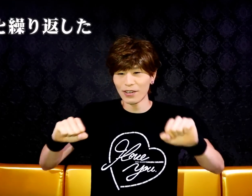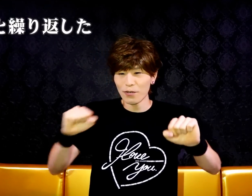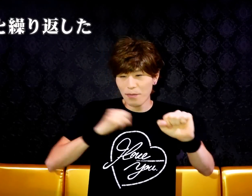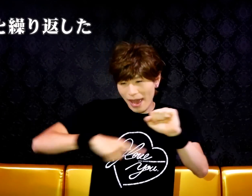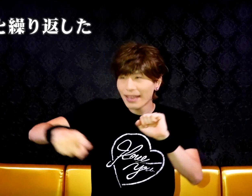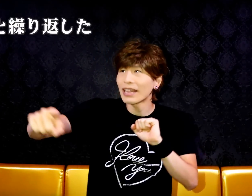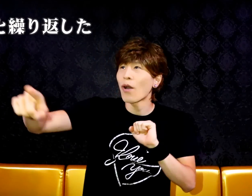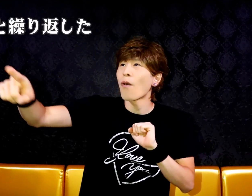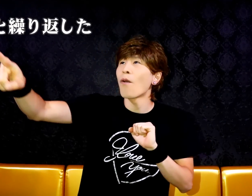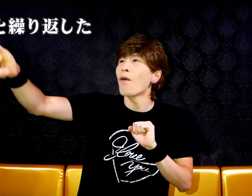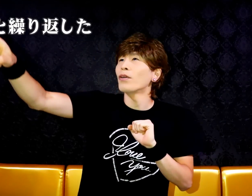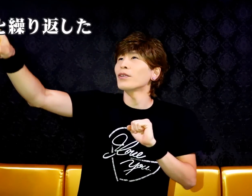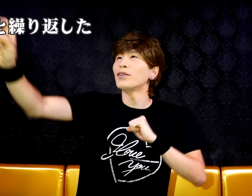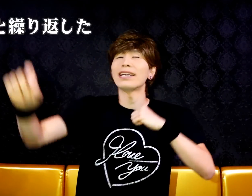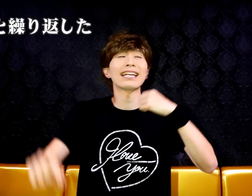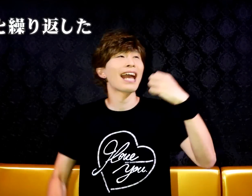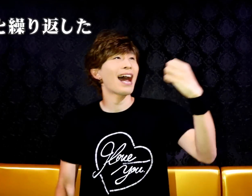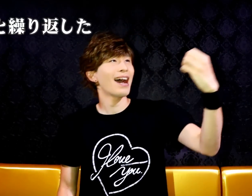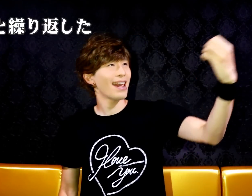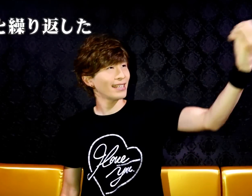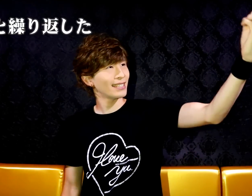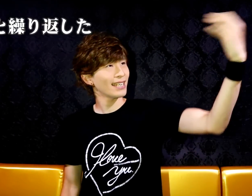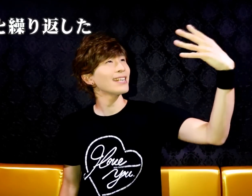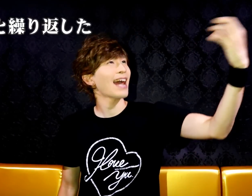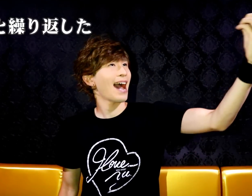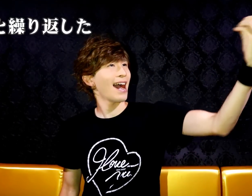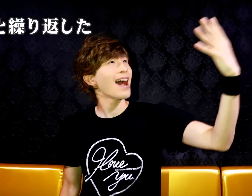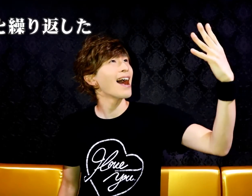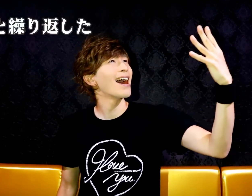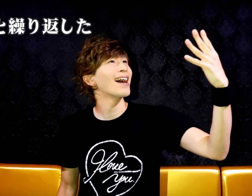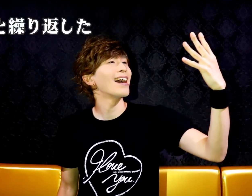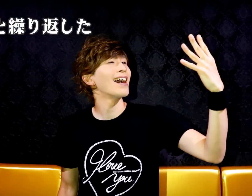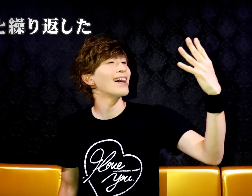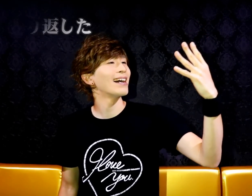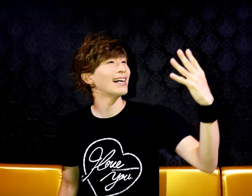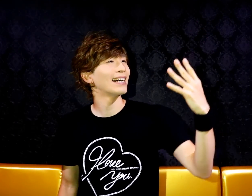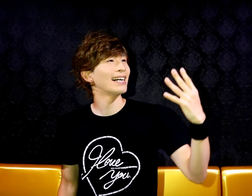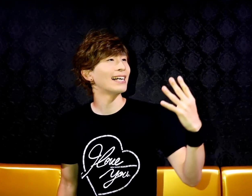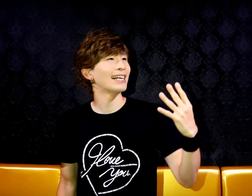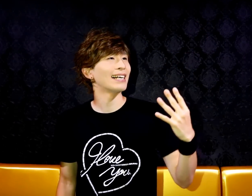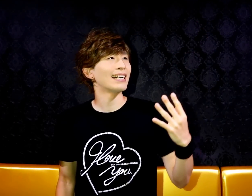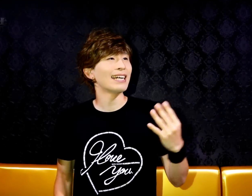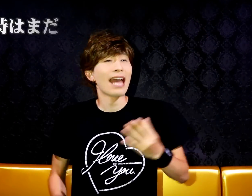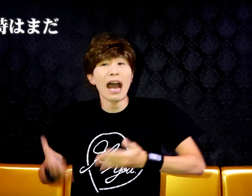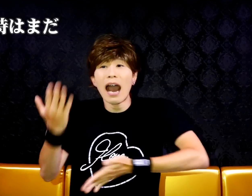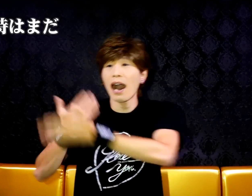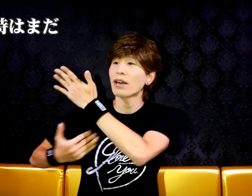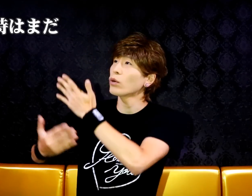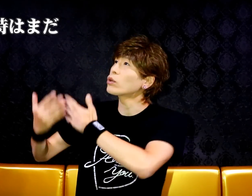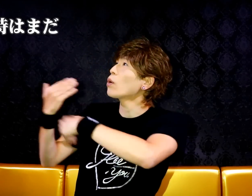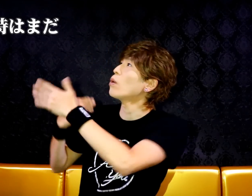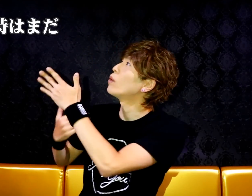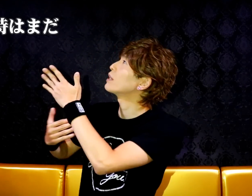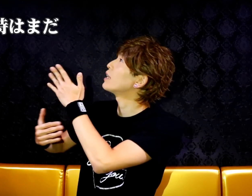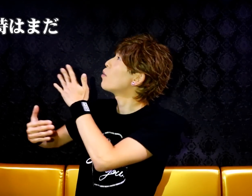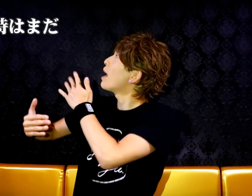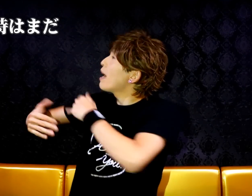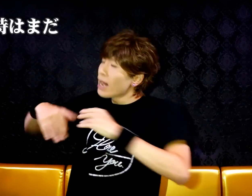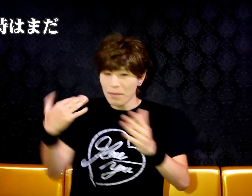歩めと繰り返した。あの時は